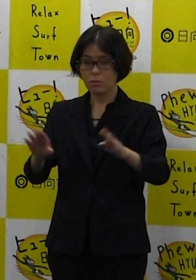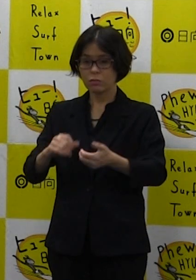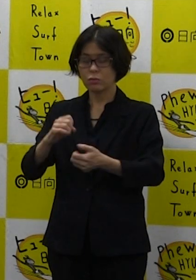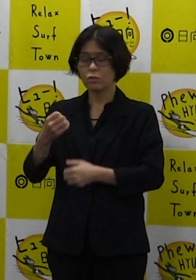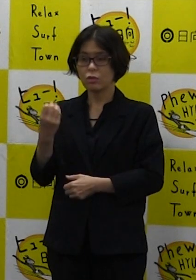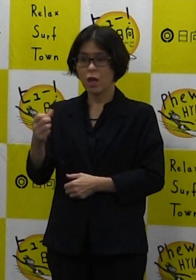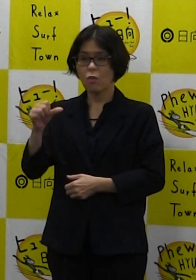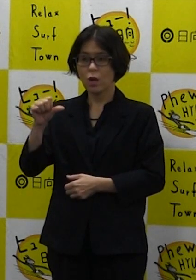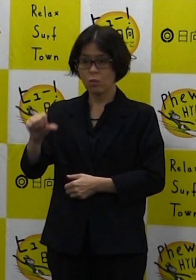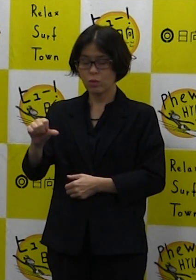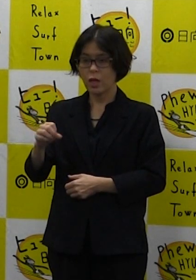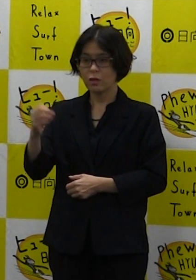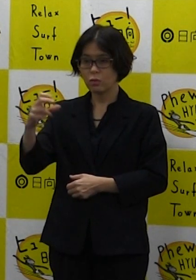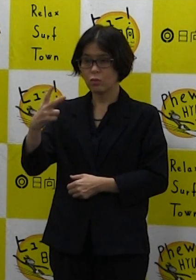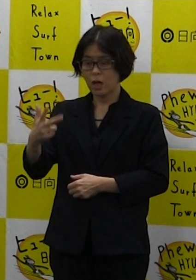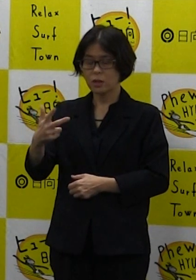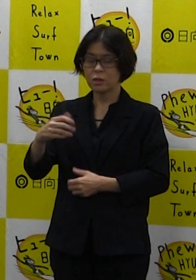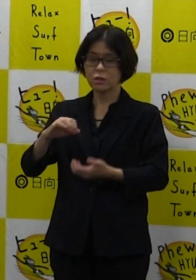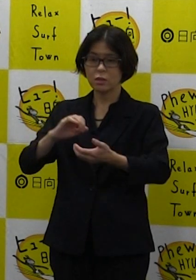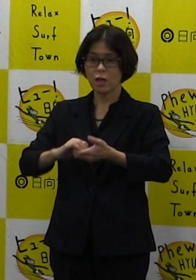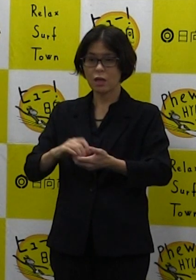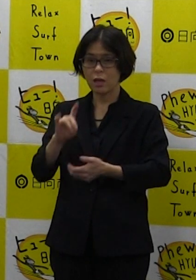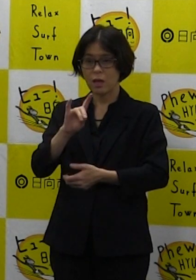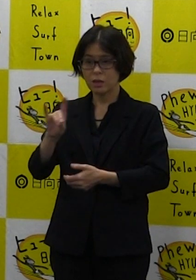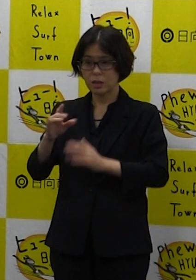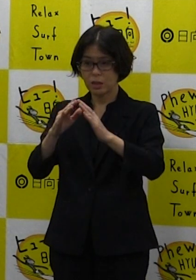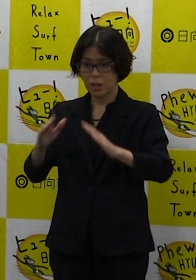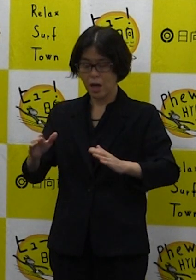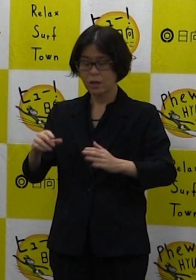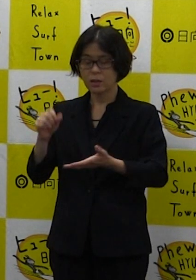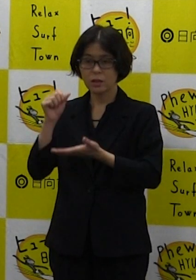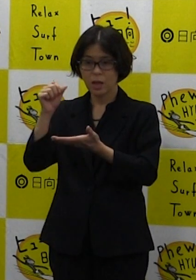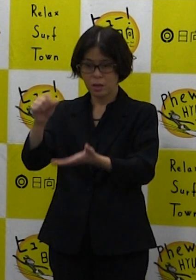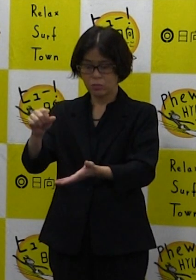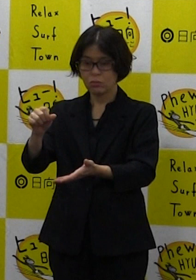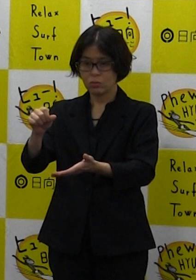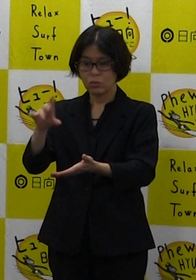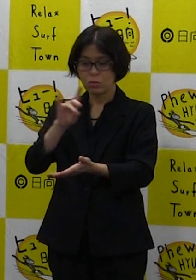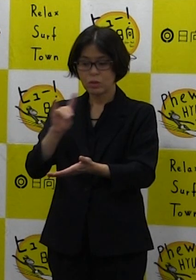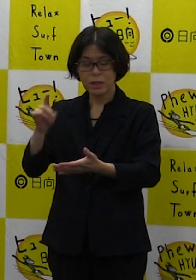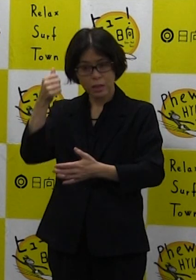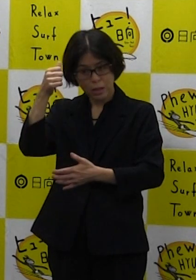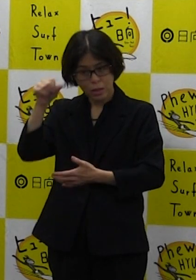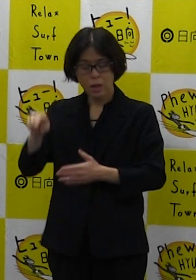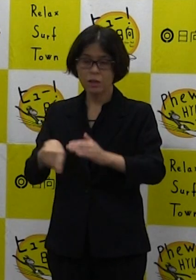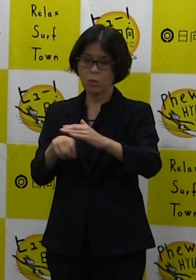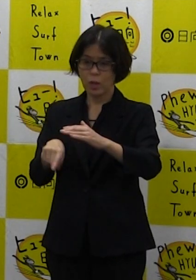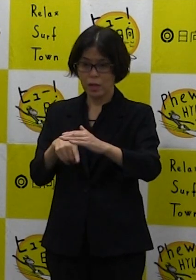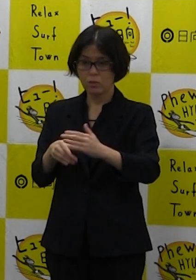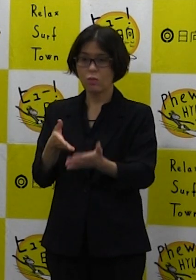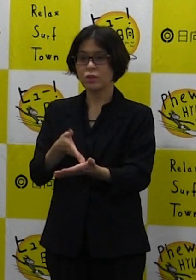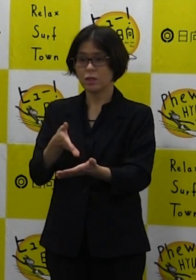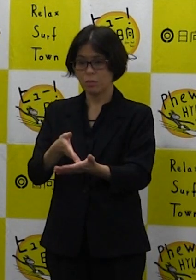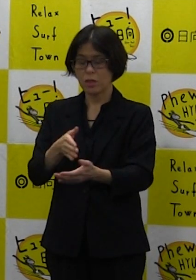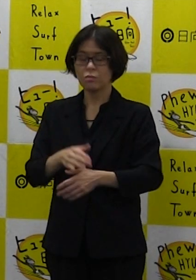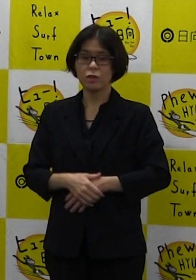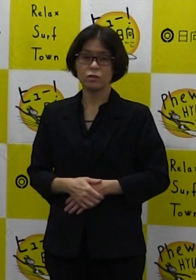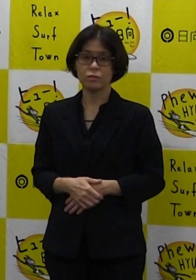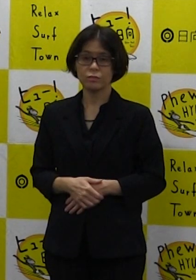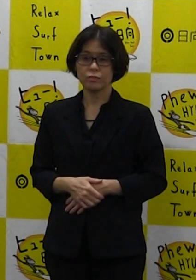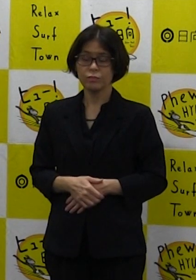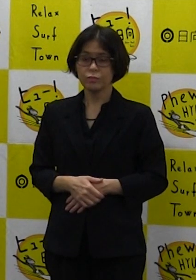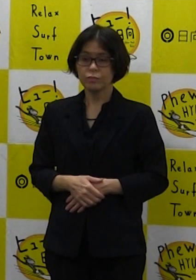令和5年第4回日向市定例市議会定例会に提出する議案の概要について説明をしたいと思います